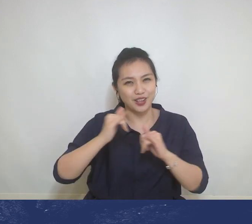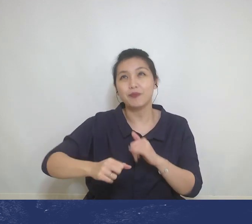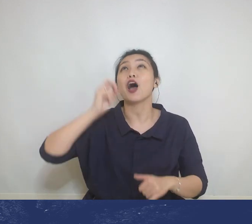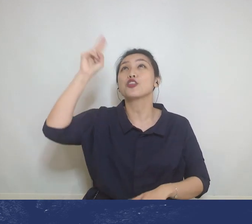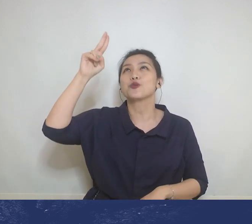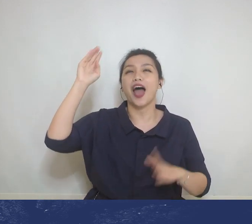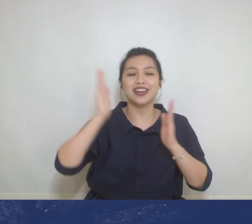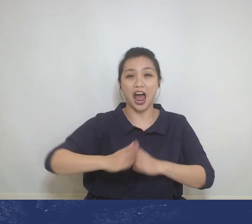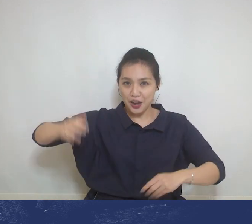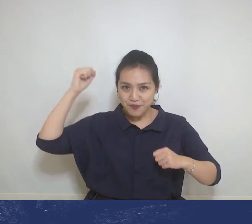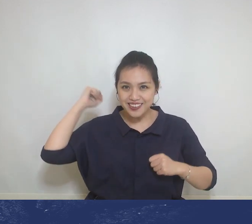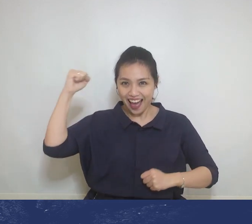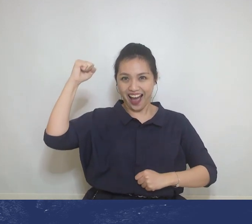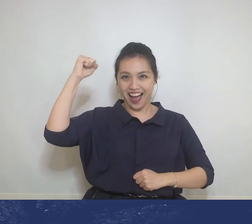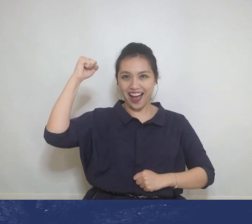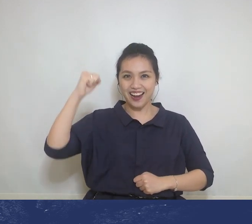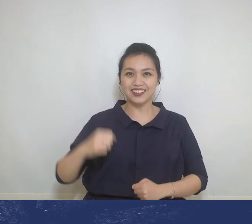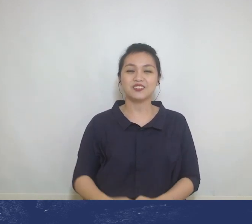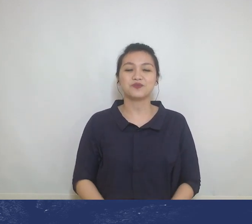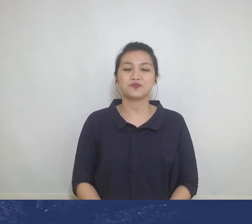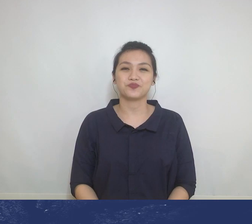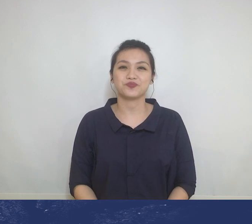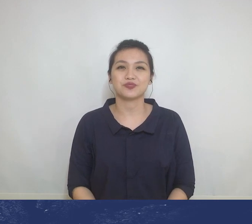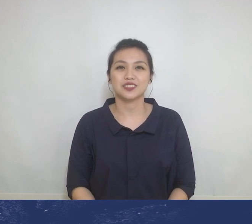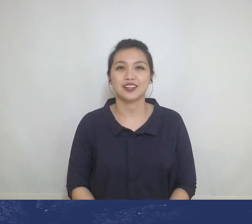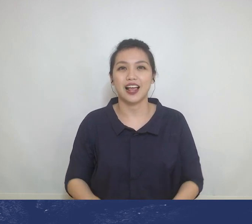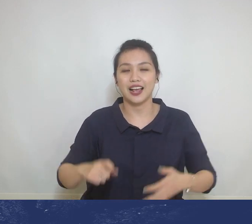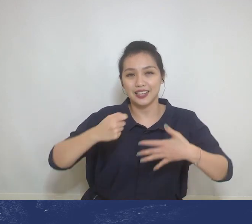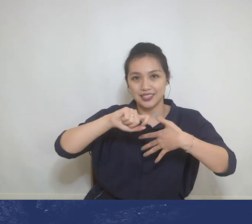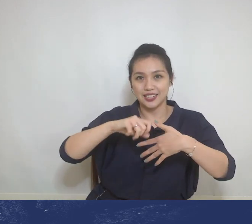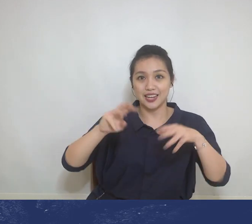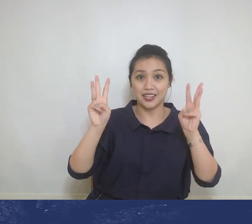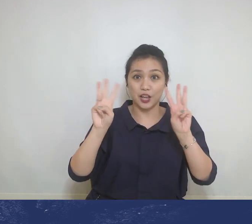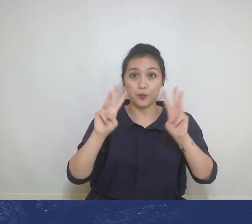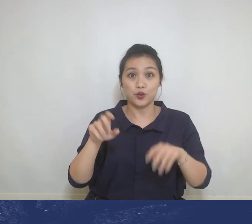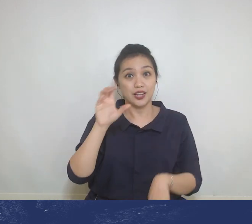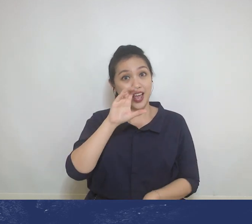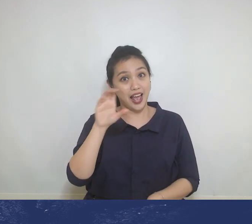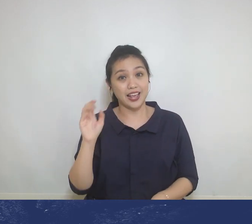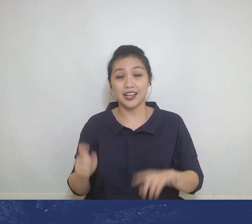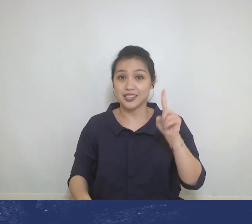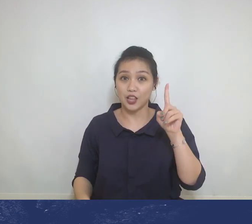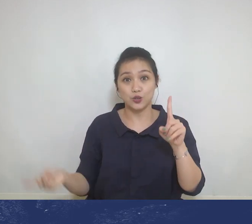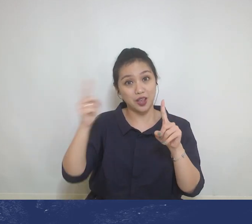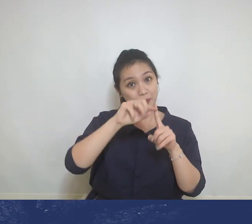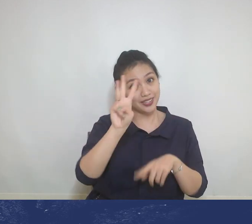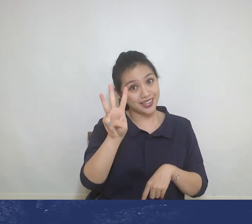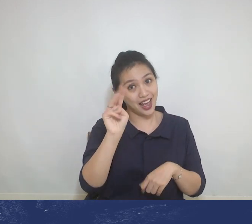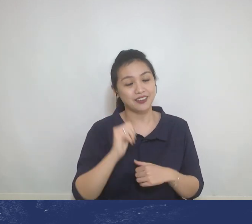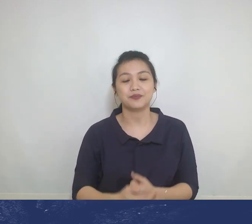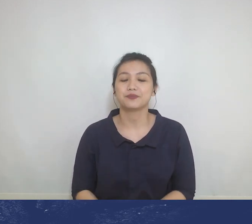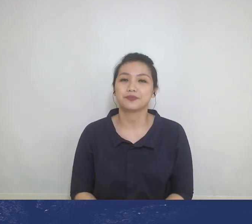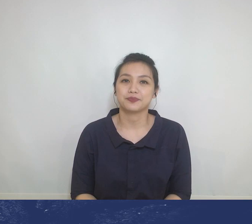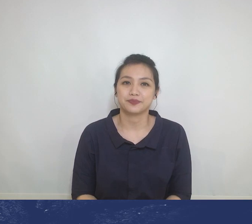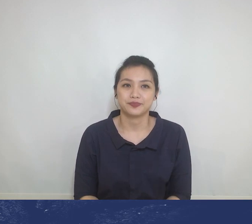dan berkemenangan. Di ayat berikutnya, Kejadian 33 ayat 1 sampai 3. Kejadian